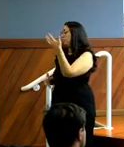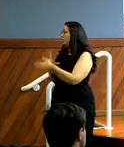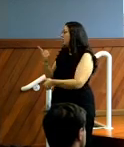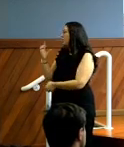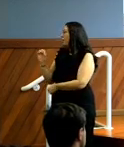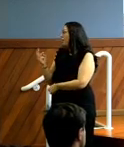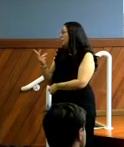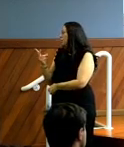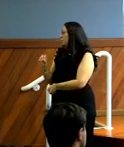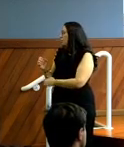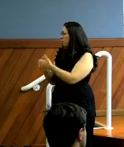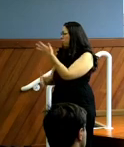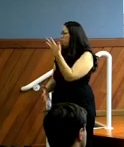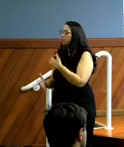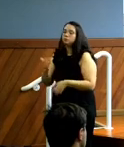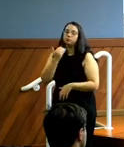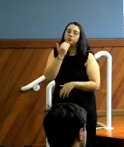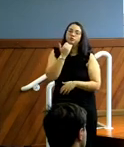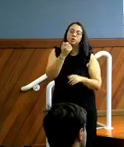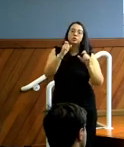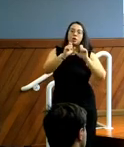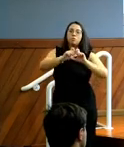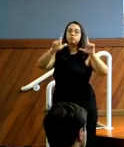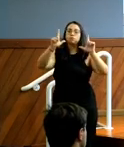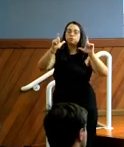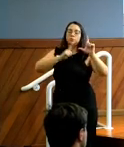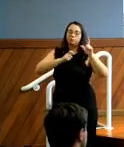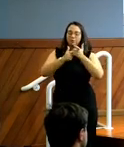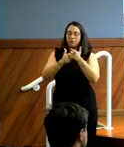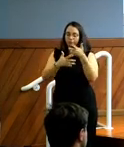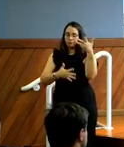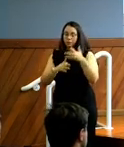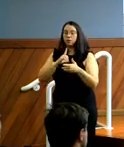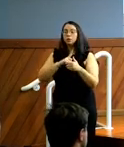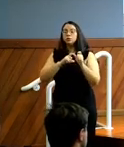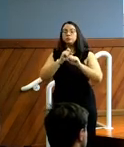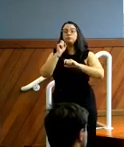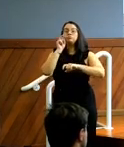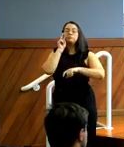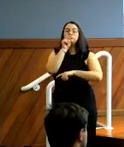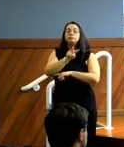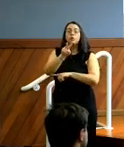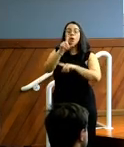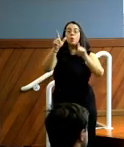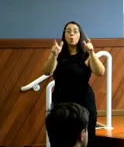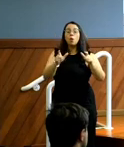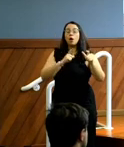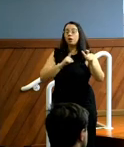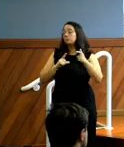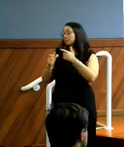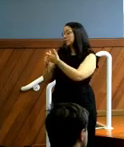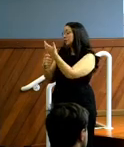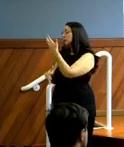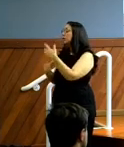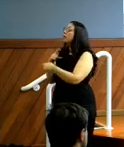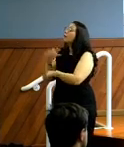linhas. Não adianta descrever uma fotografia que tem um retrato, que tem uma vista, por exemplo, de um lugar, e aí eu vou descrever,